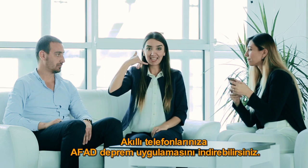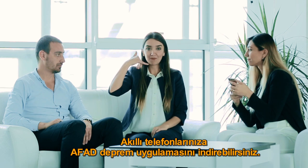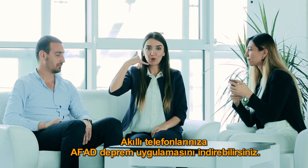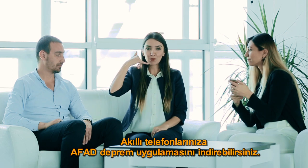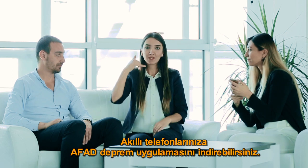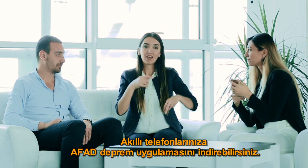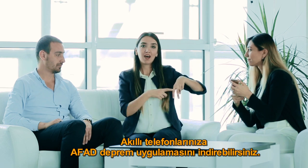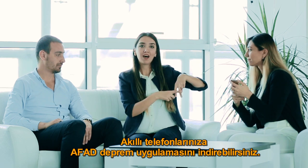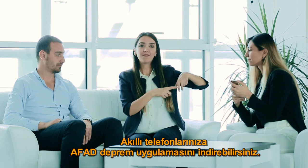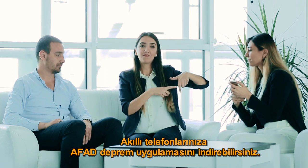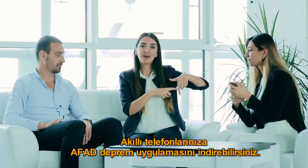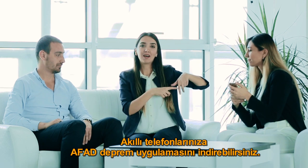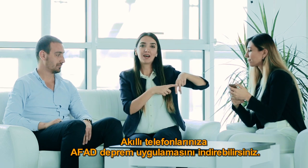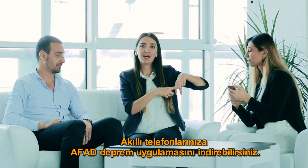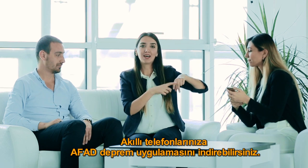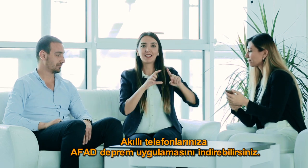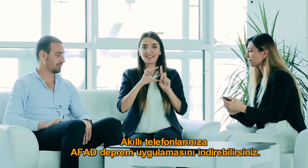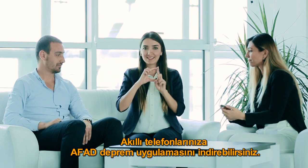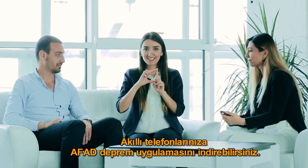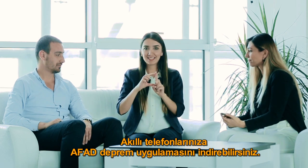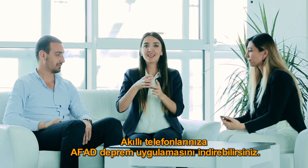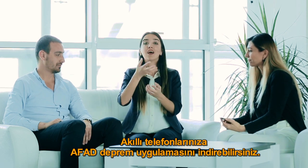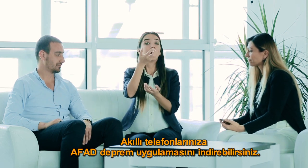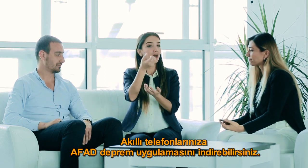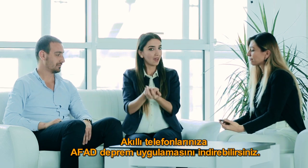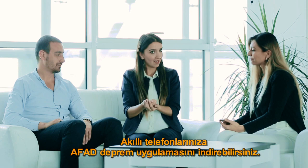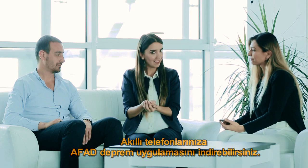akıllı telefonlarınıza AFAD deprem uygulamasını indirebilirsiniz.